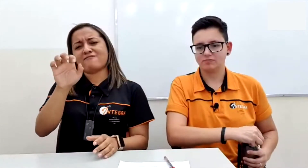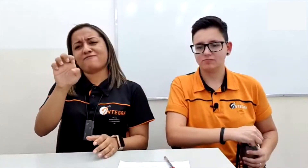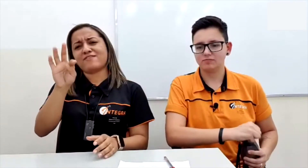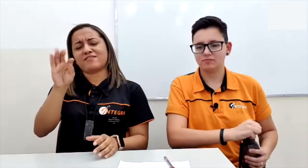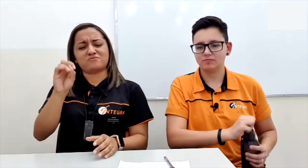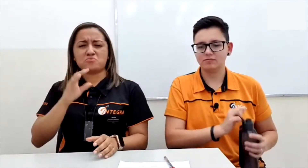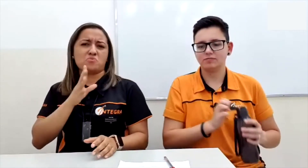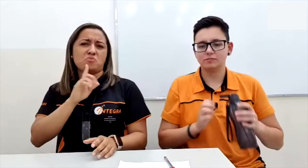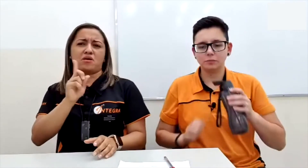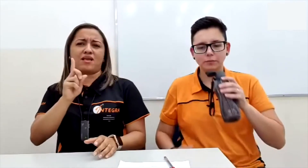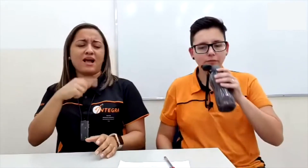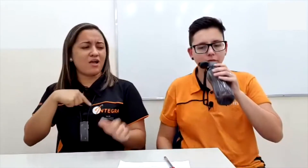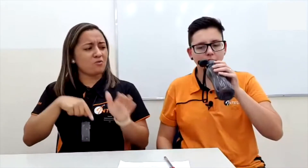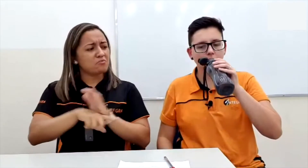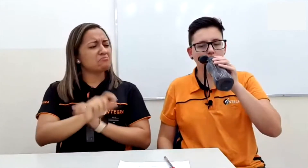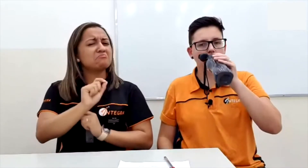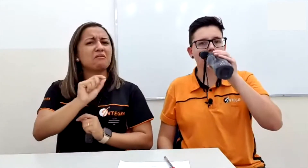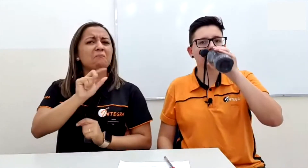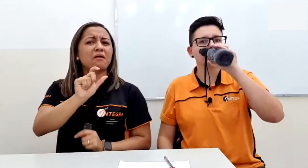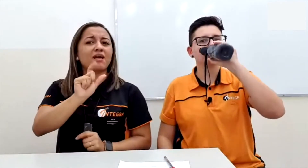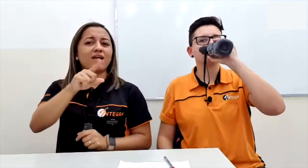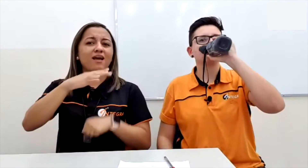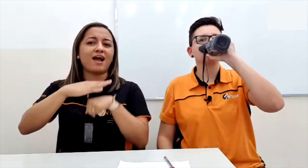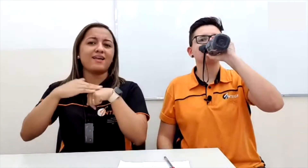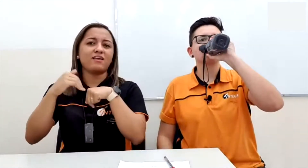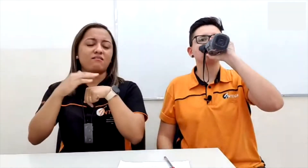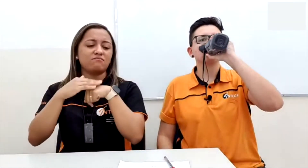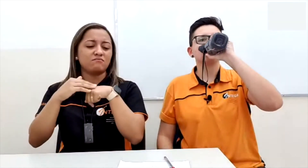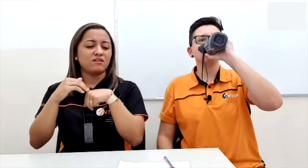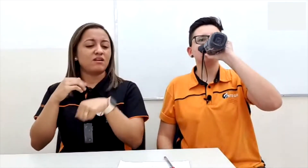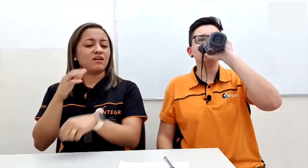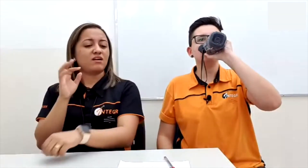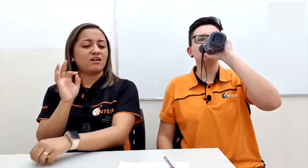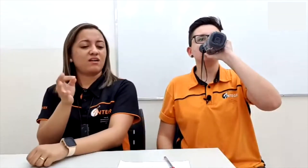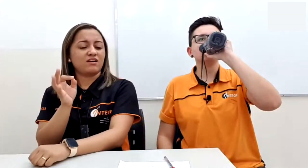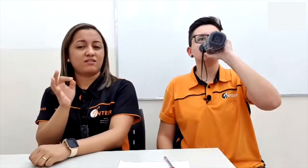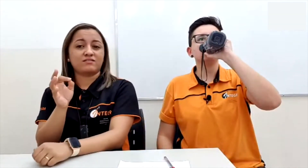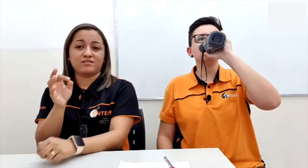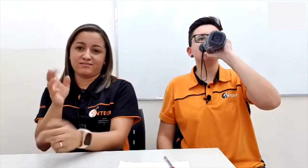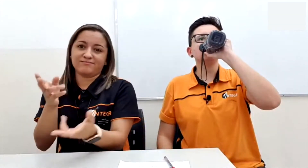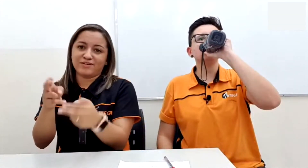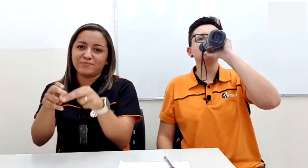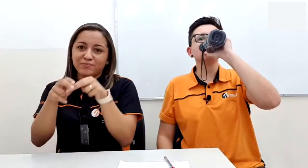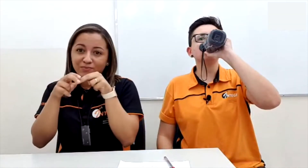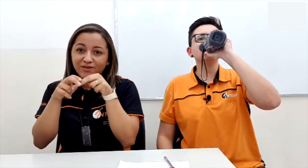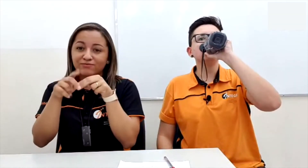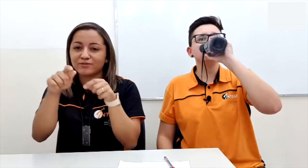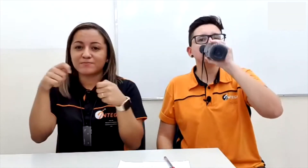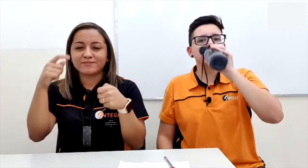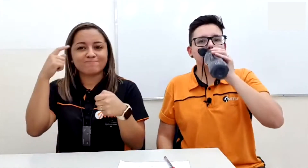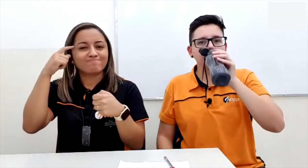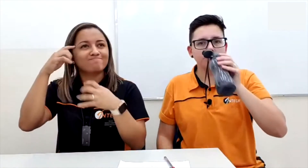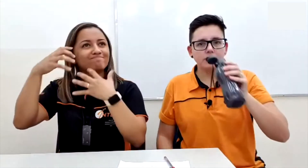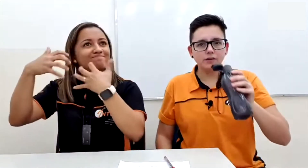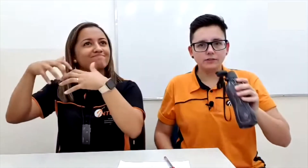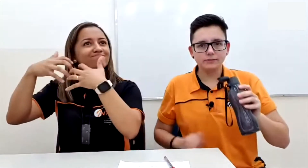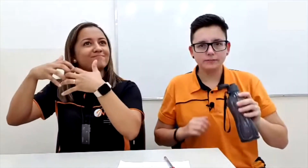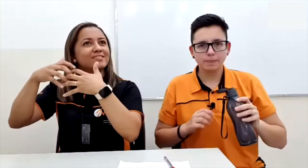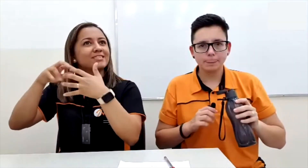porque, por exemplo, afeto, eu não conheço essa palavra, aí eu fui e perguntei para a Aline, carinho, por isso,